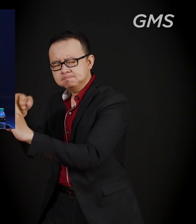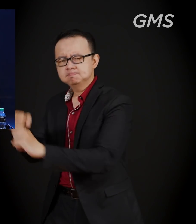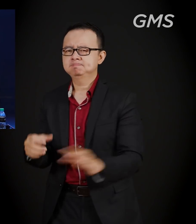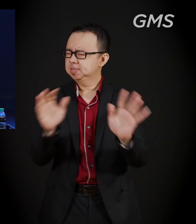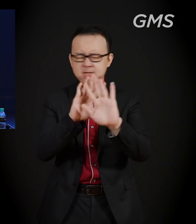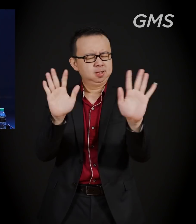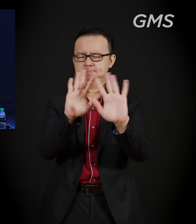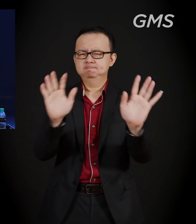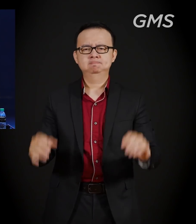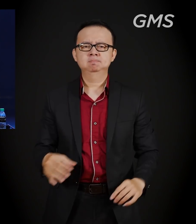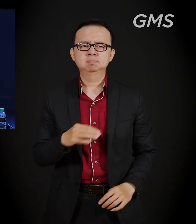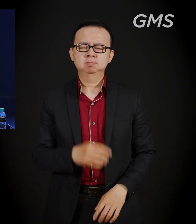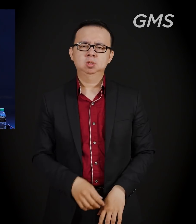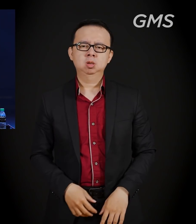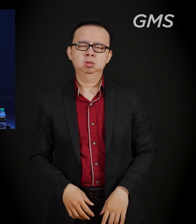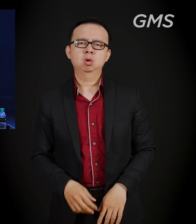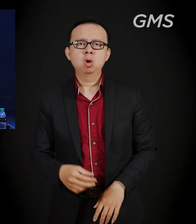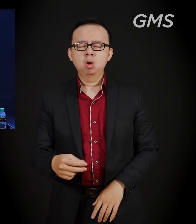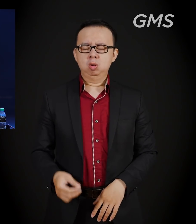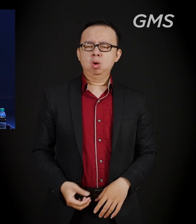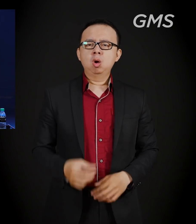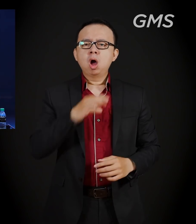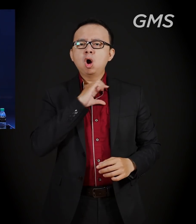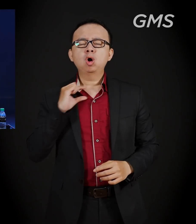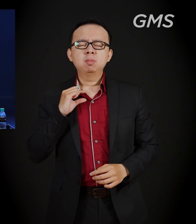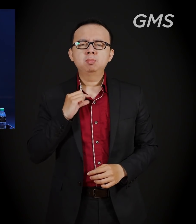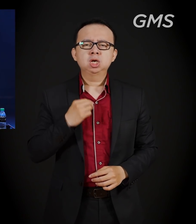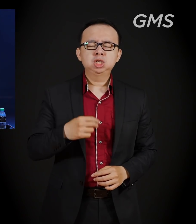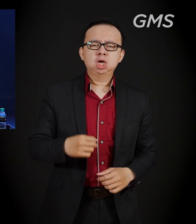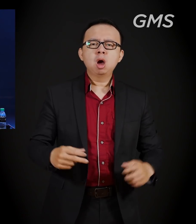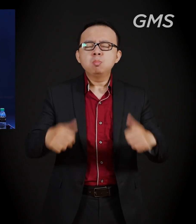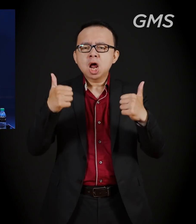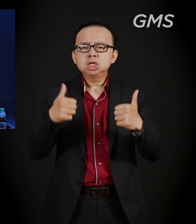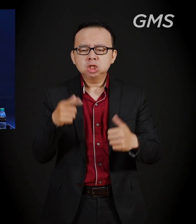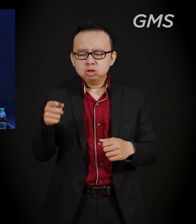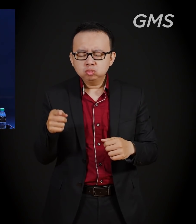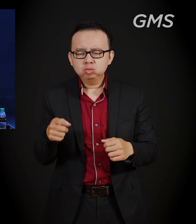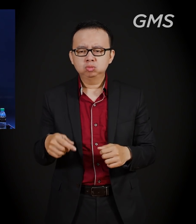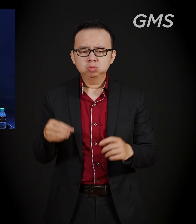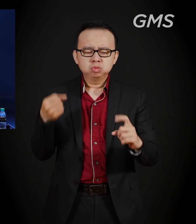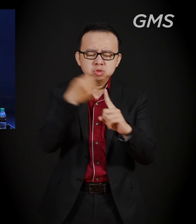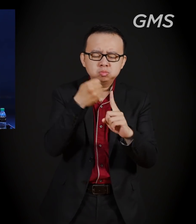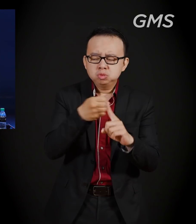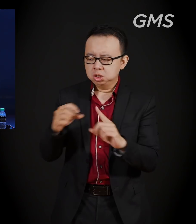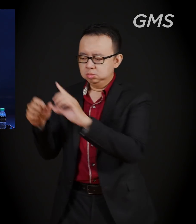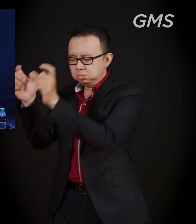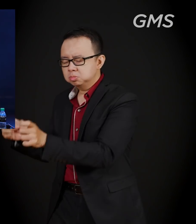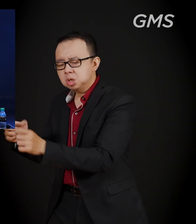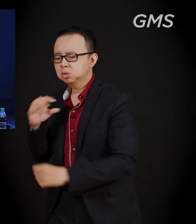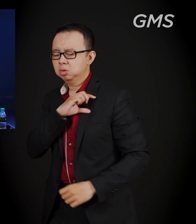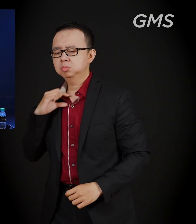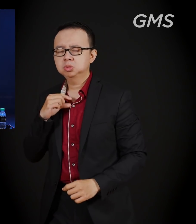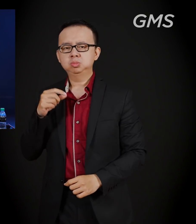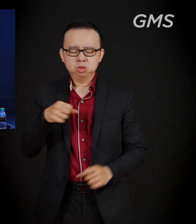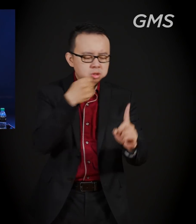ini. Gak boleh lihat hamba Tuhan sukses. Gak boleh lihat hamba Tuhan diberkati. Gak boleh lihat hamba Tuhan melakukan perkara-perkara dahsyat. Gak bisa lihat hamba